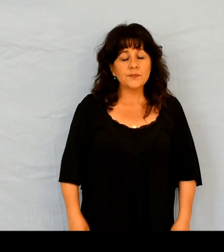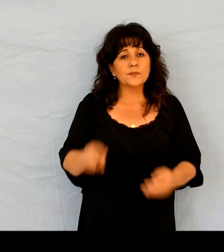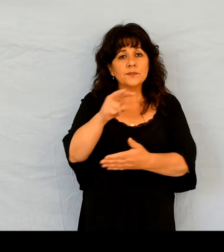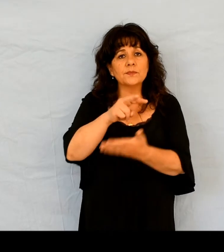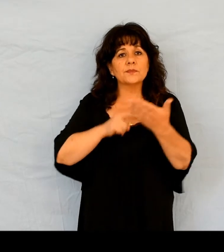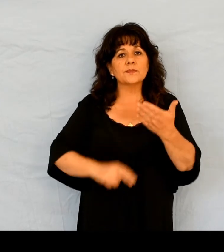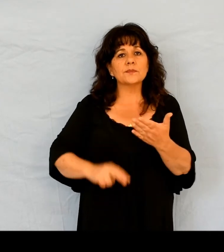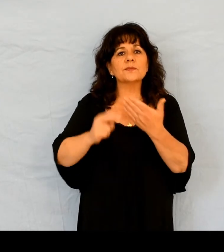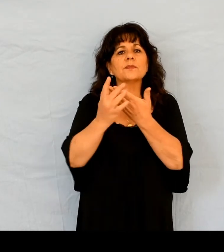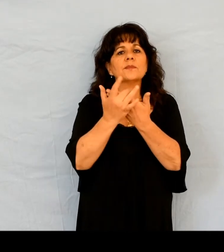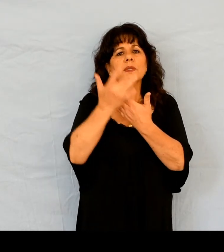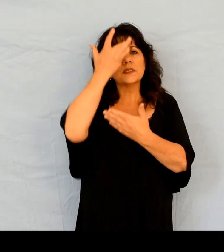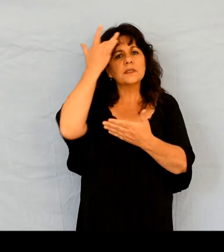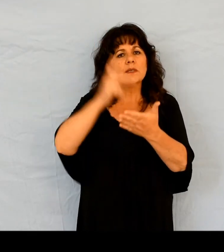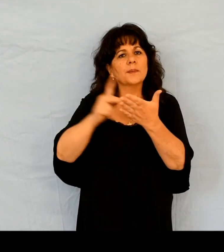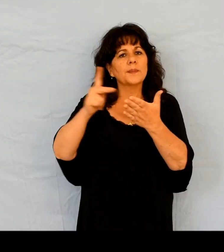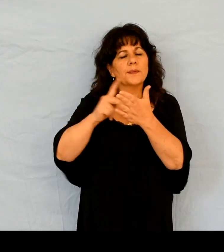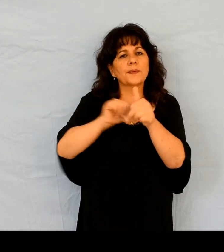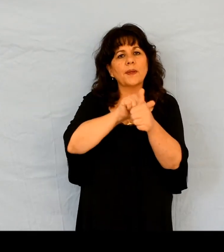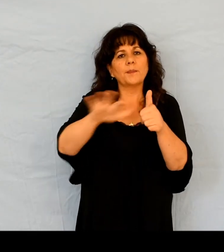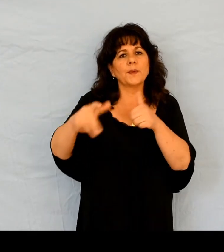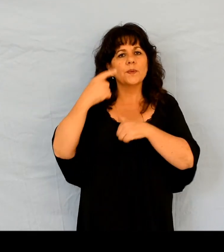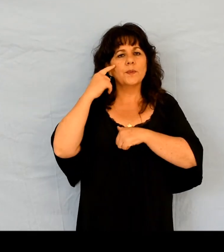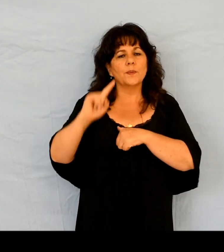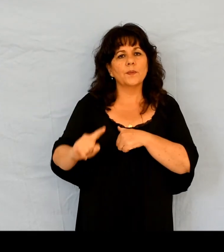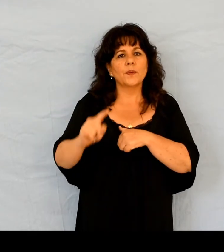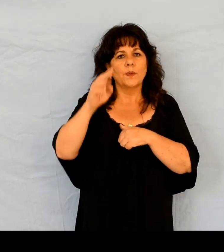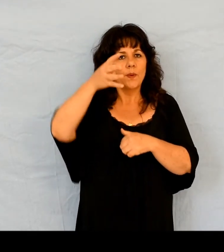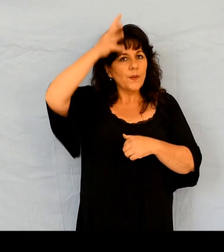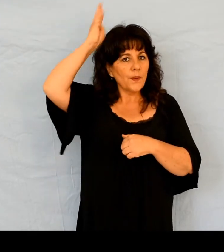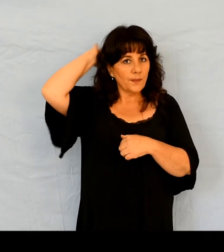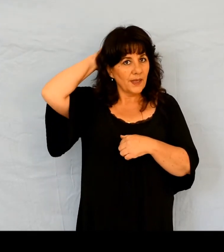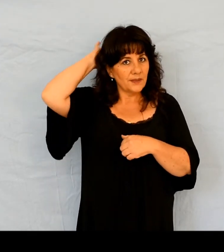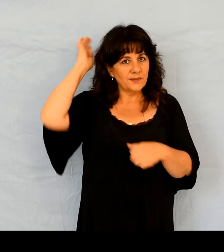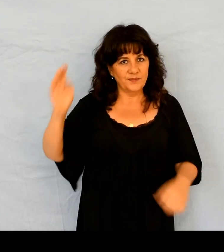Lecture de la lettre de Saint Paul, apôtre aux Romains.